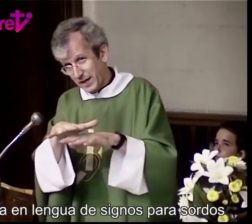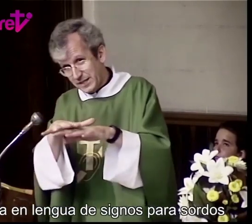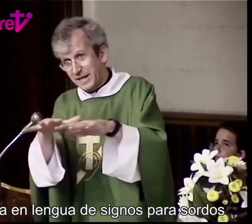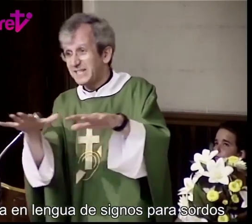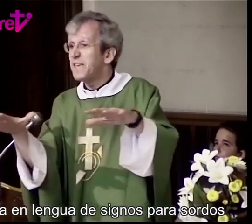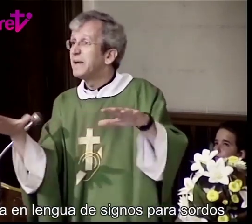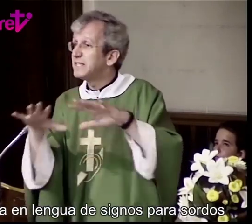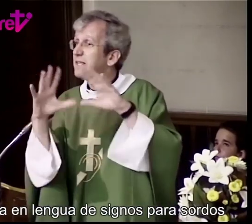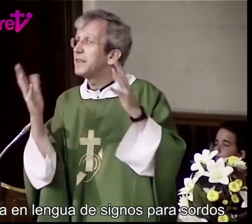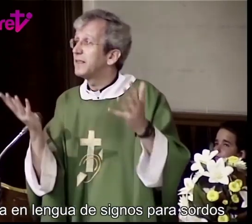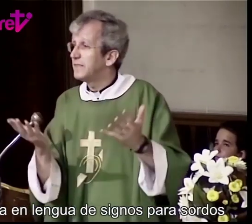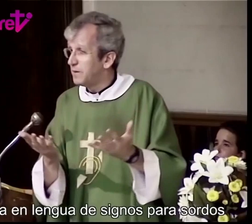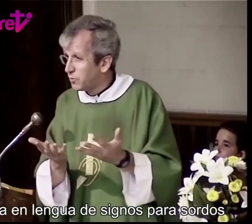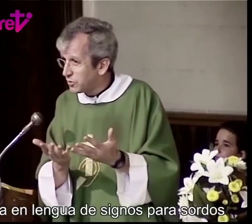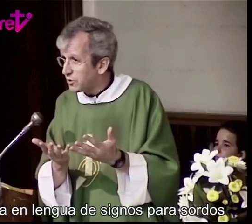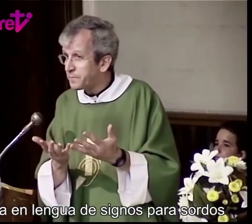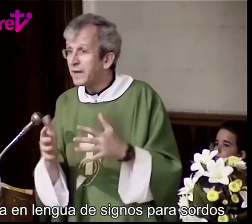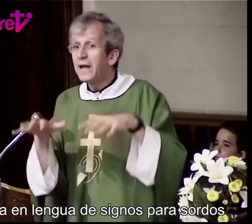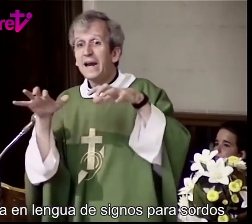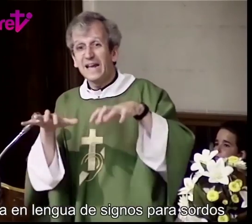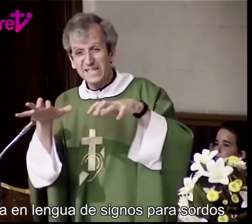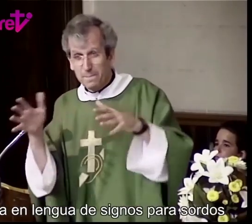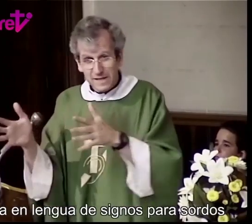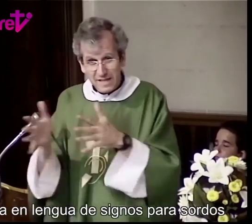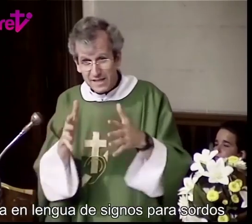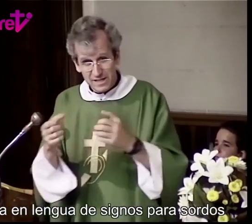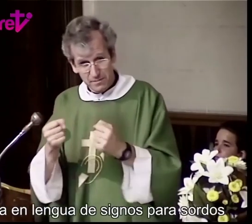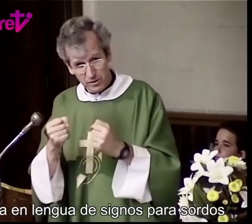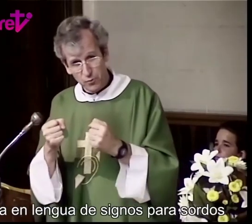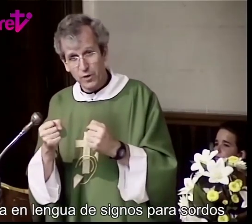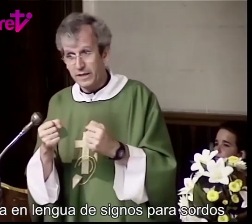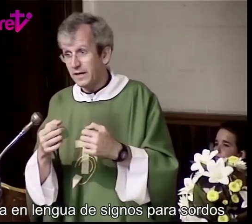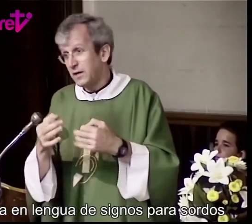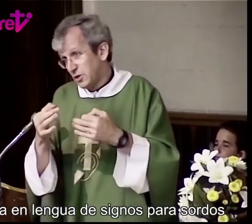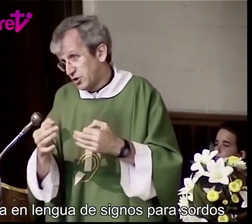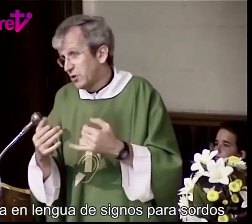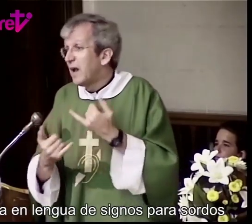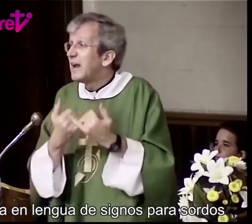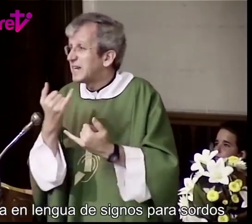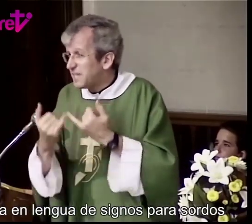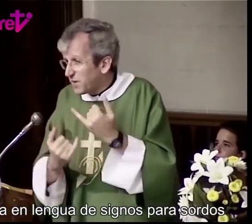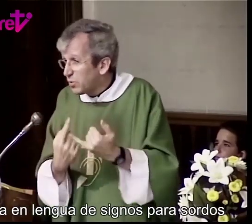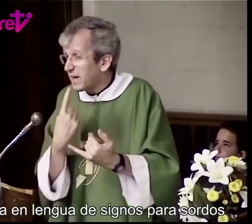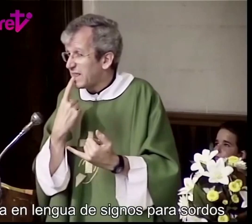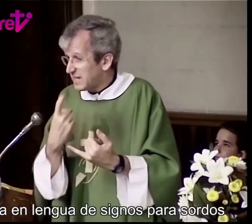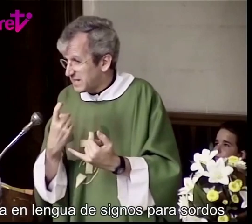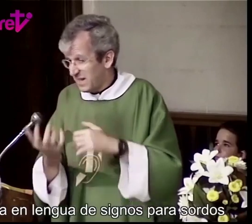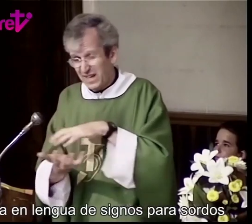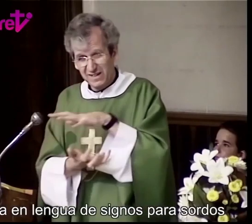ser esa inmensidad del mundo. Las tempestades y el viento fuerte son las dificultades que